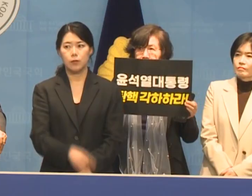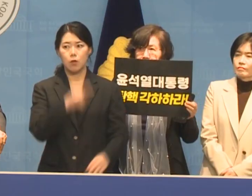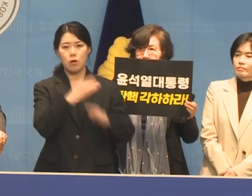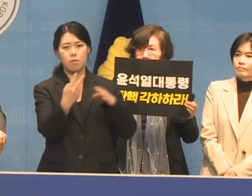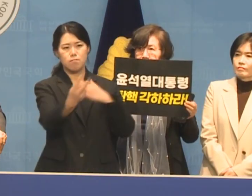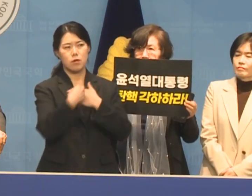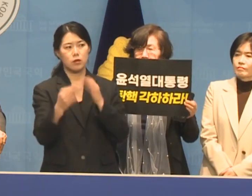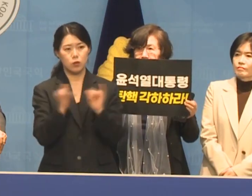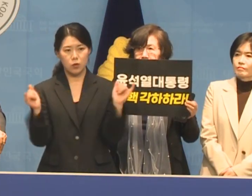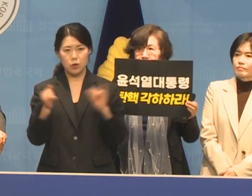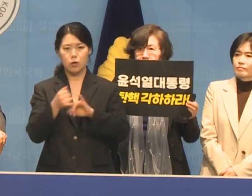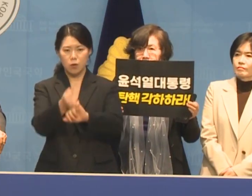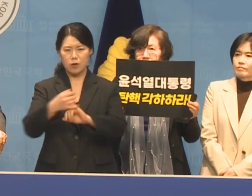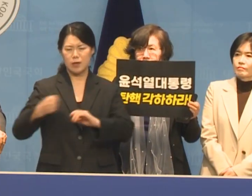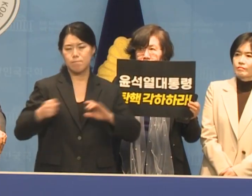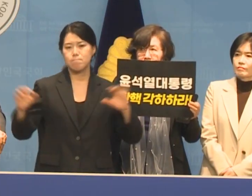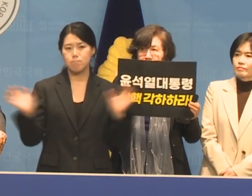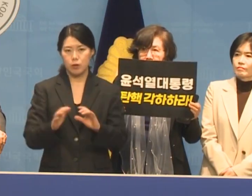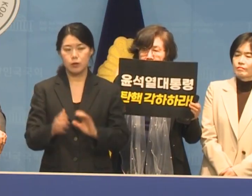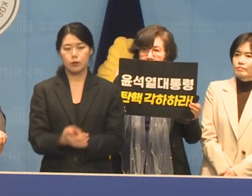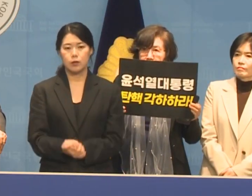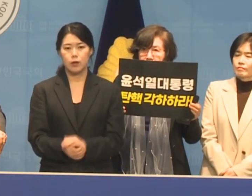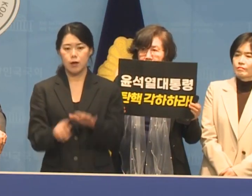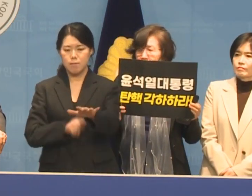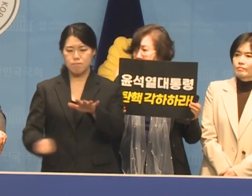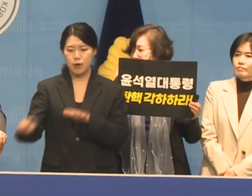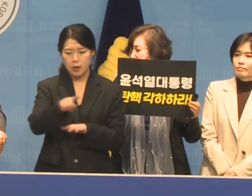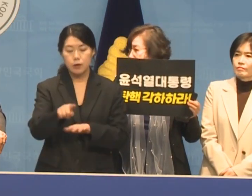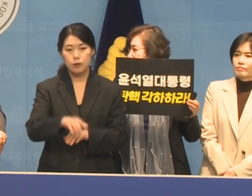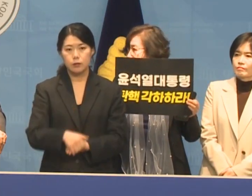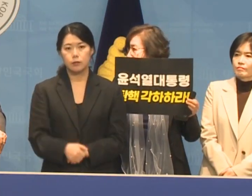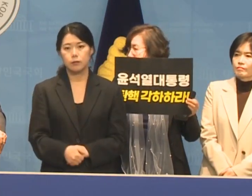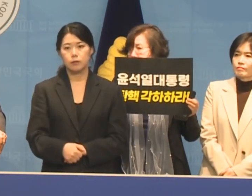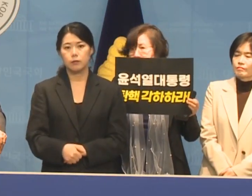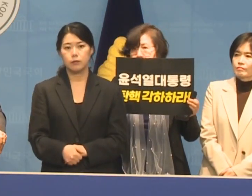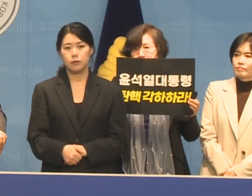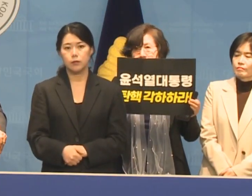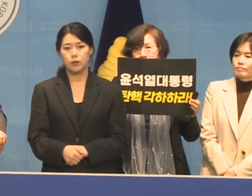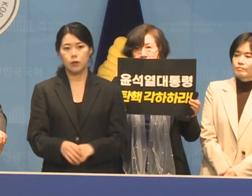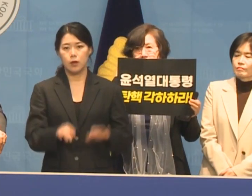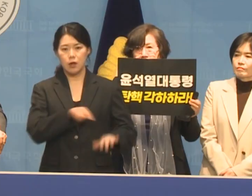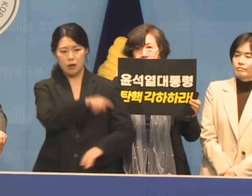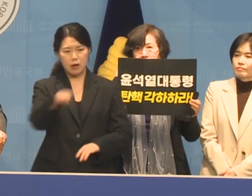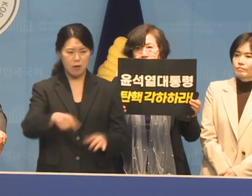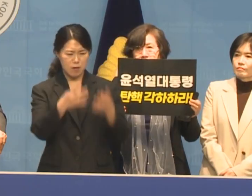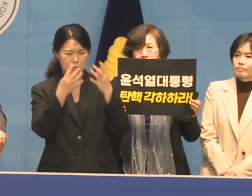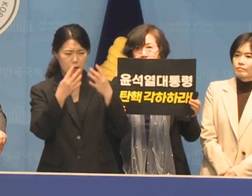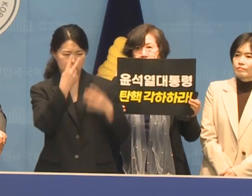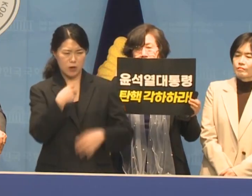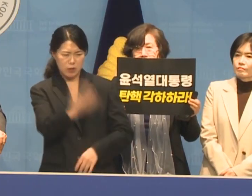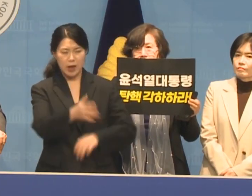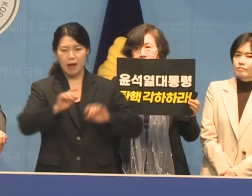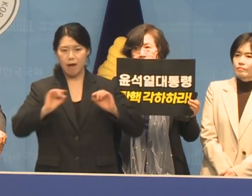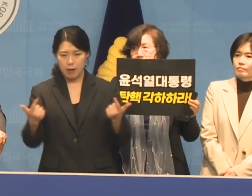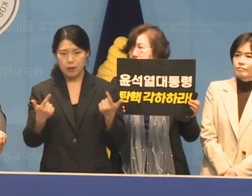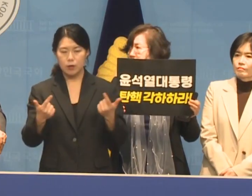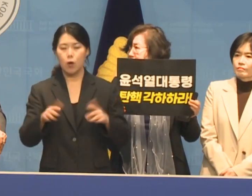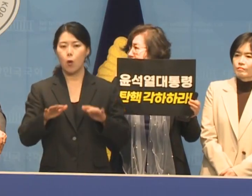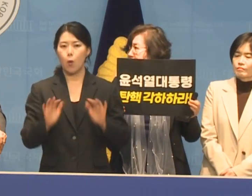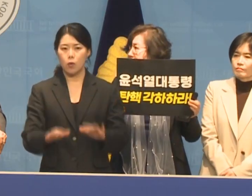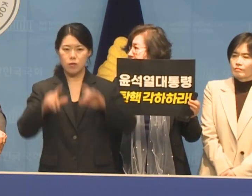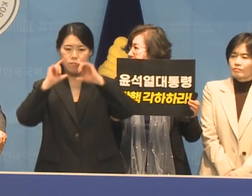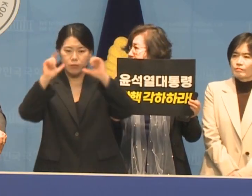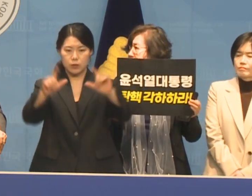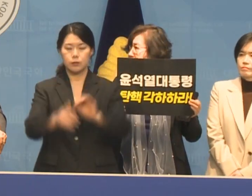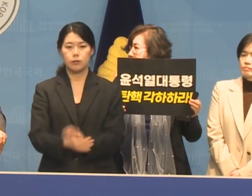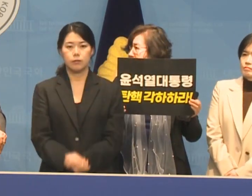탈북자들도 기꺼이 힘을 보탤 것이며 앞장에 설 것이며 반역자들을 용서치 않을 것이라는 것을 오늘 이 자리를 빌어